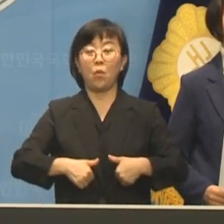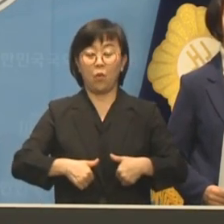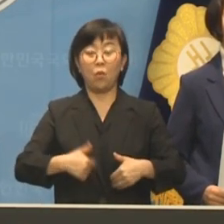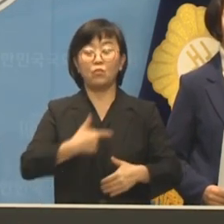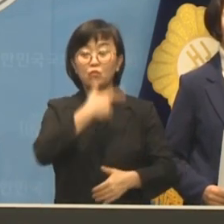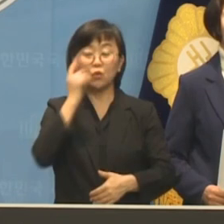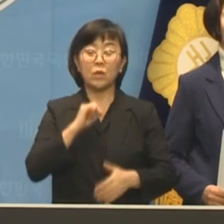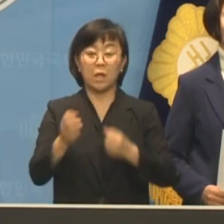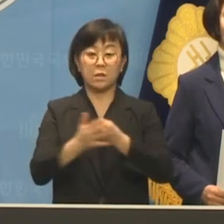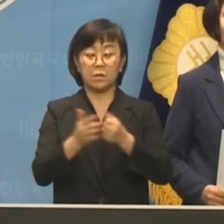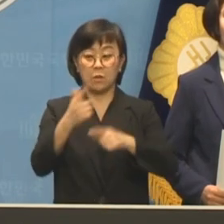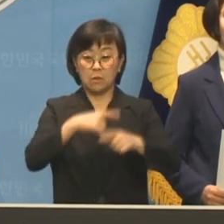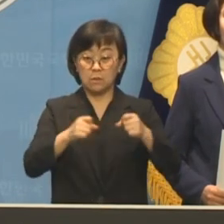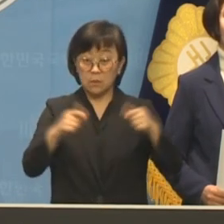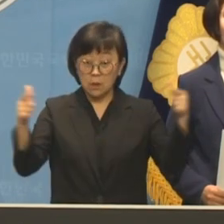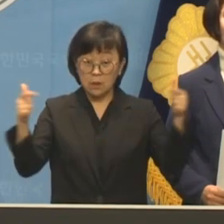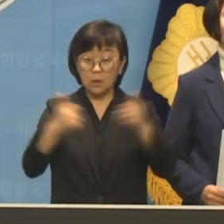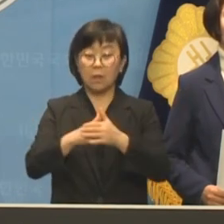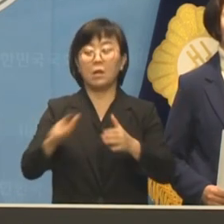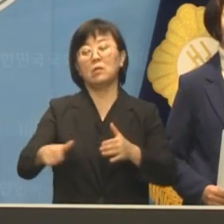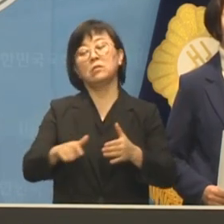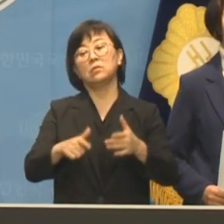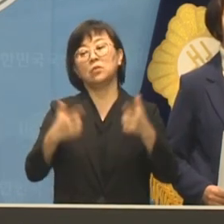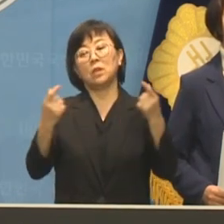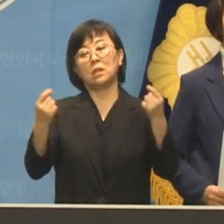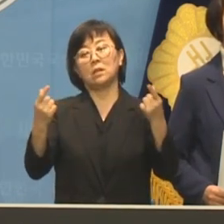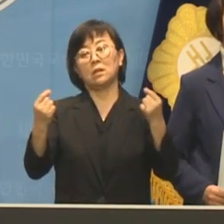증원했는데도 출동력은 변하지 않고 있습니다.